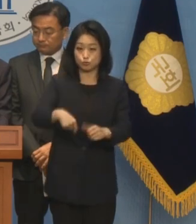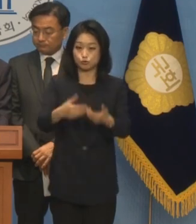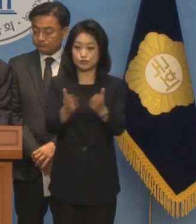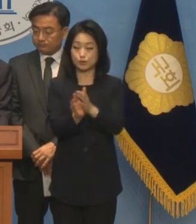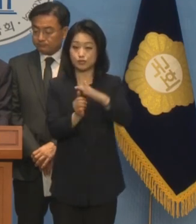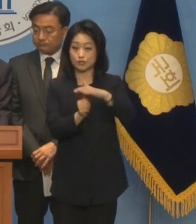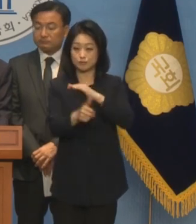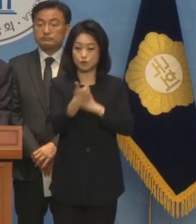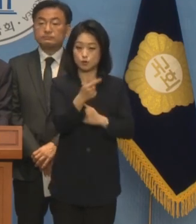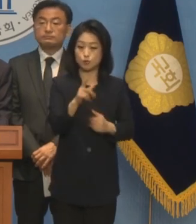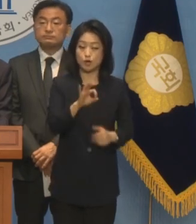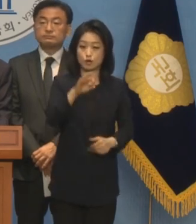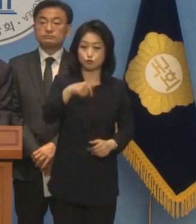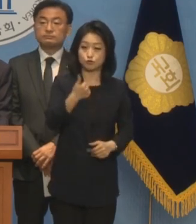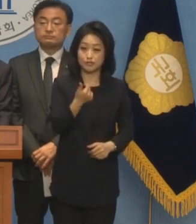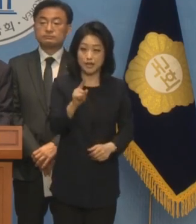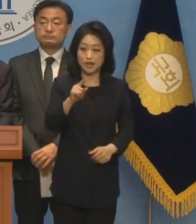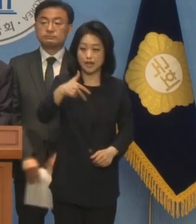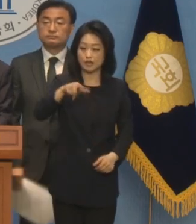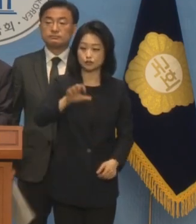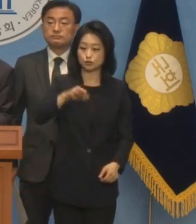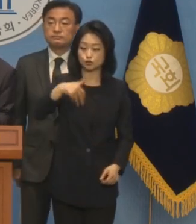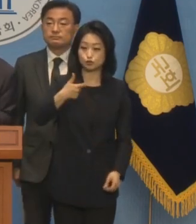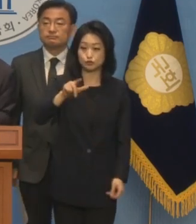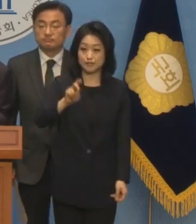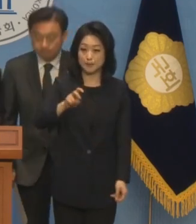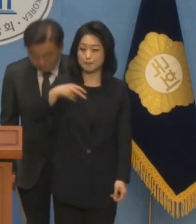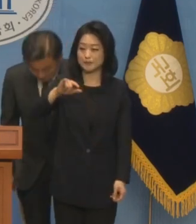황문하 정춘생 신장식